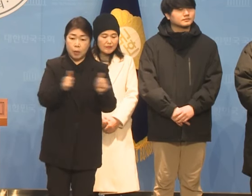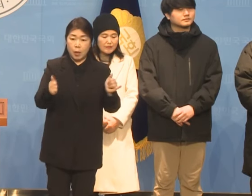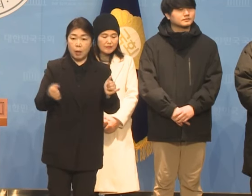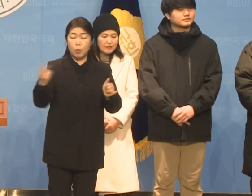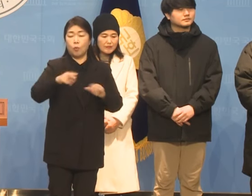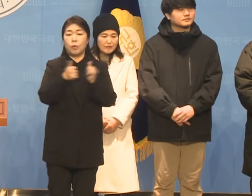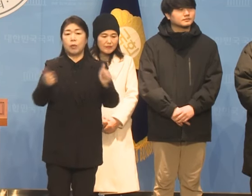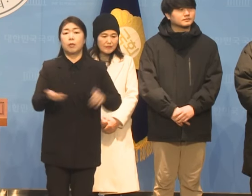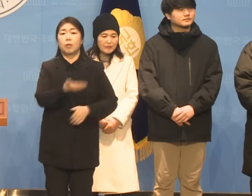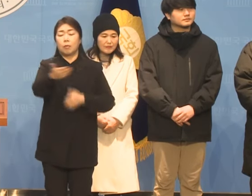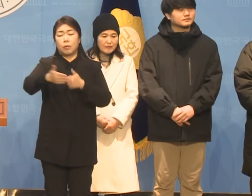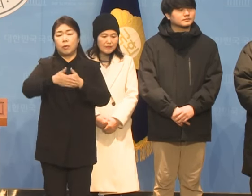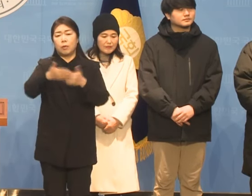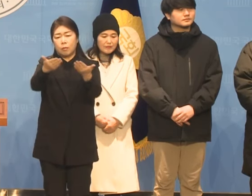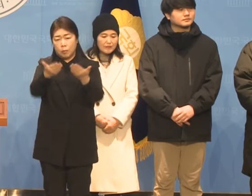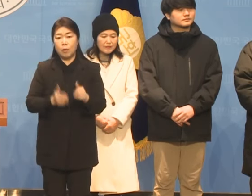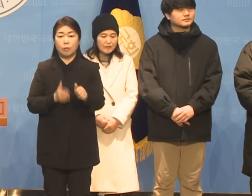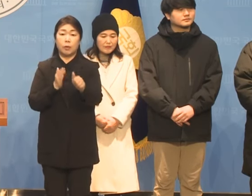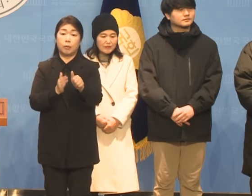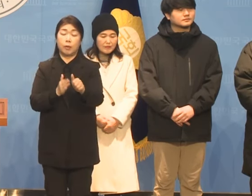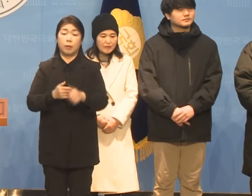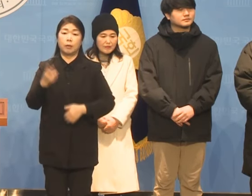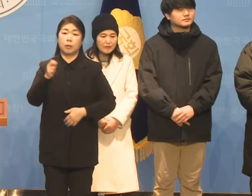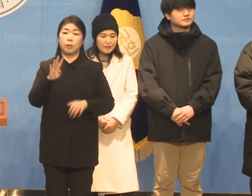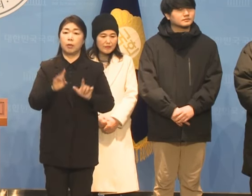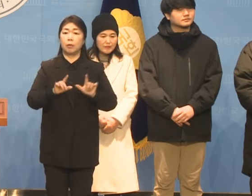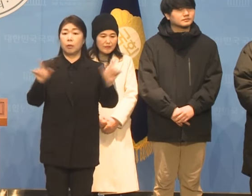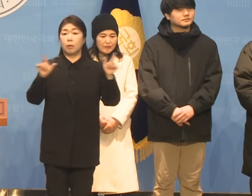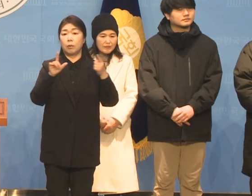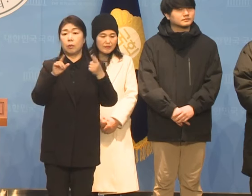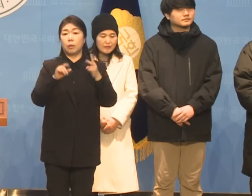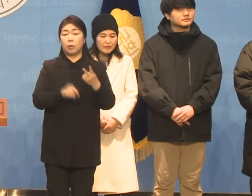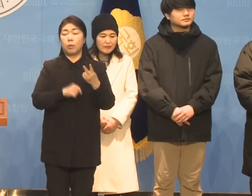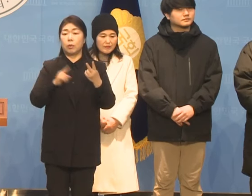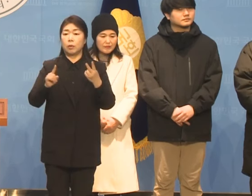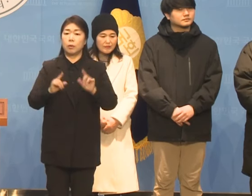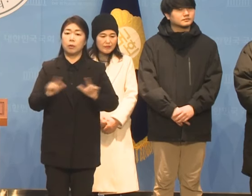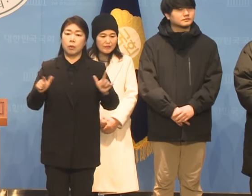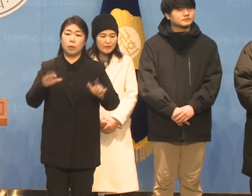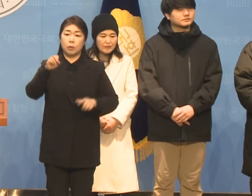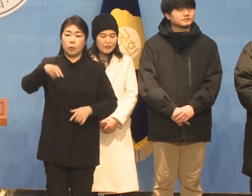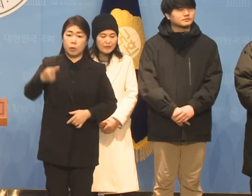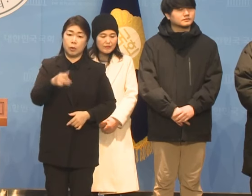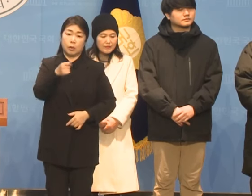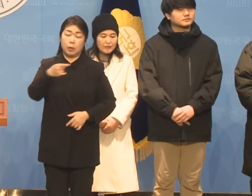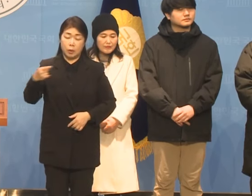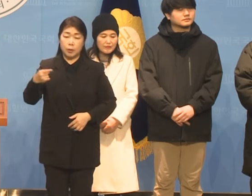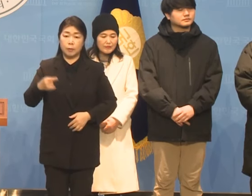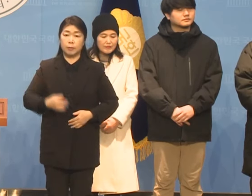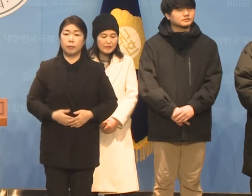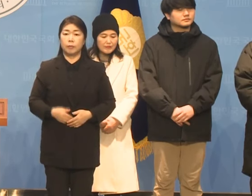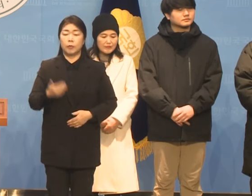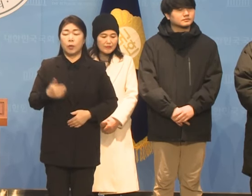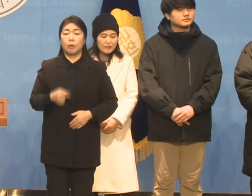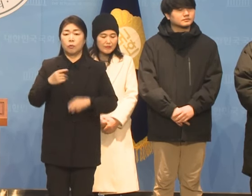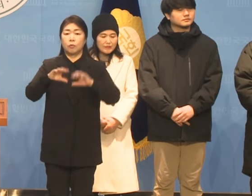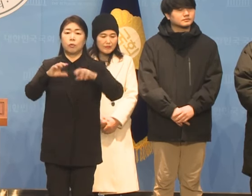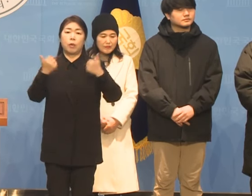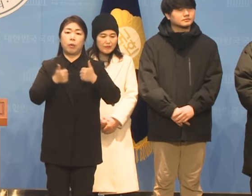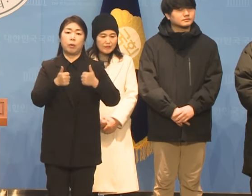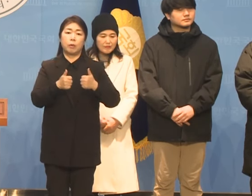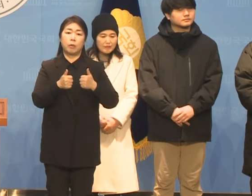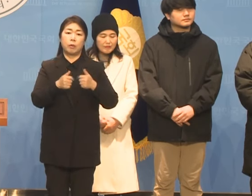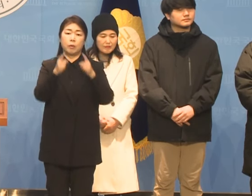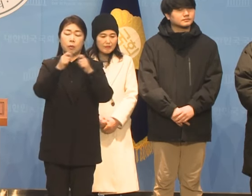지지와 성원을 부탁드립니다. 2024년 2월 1일 유승희 전 국회의원